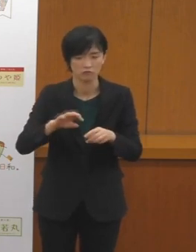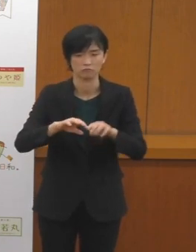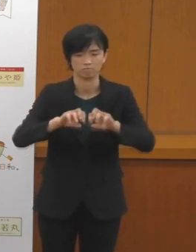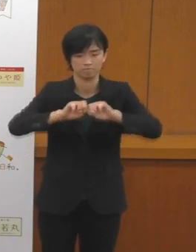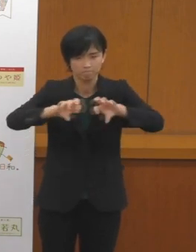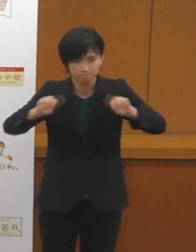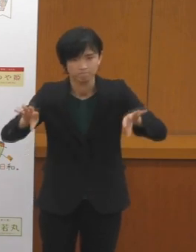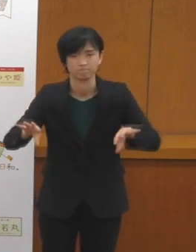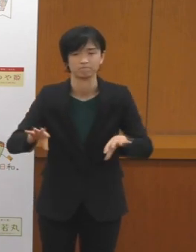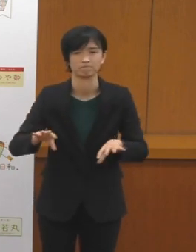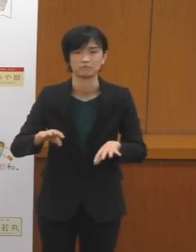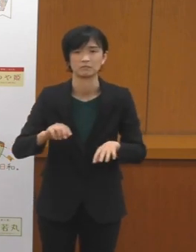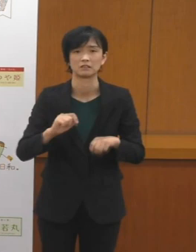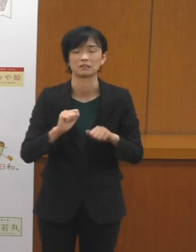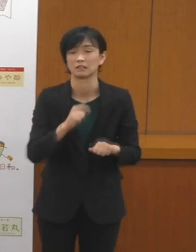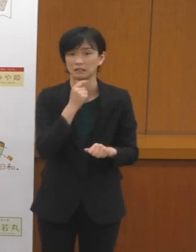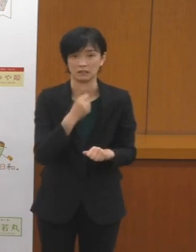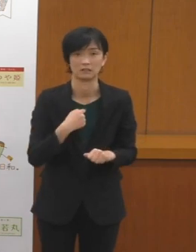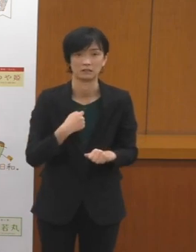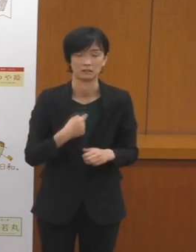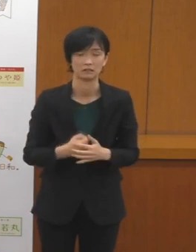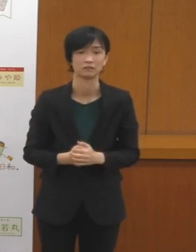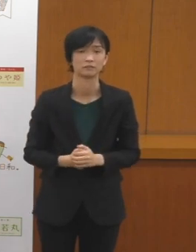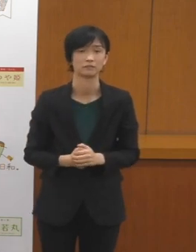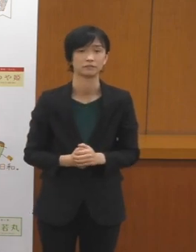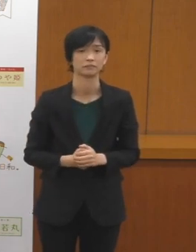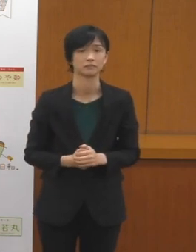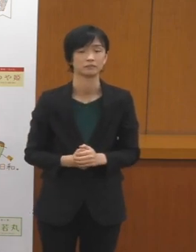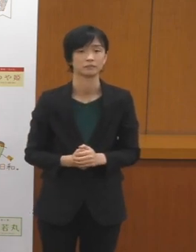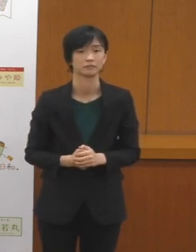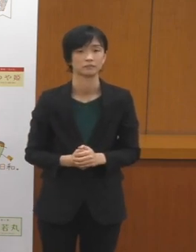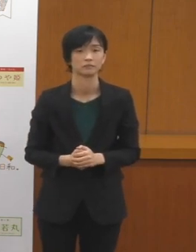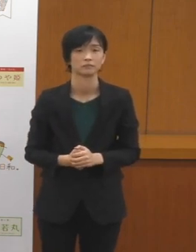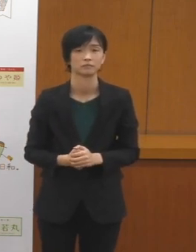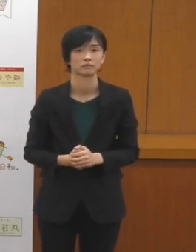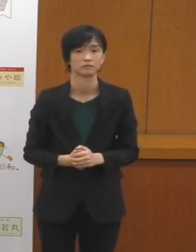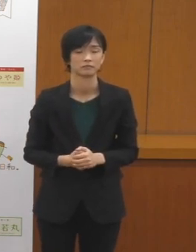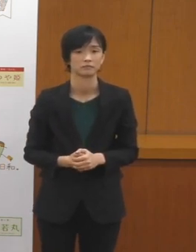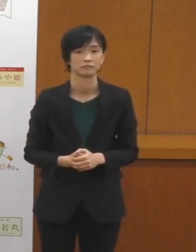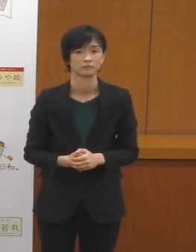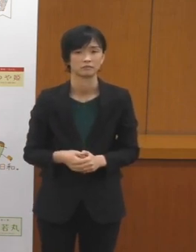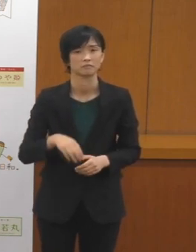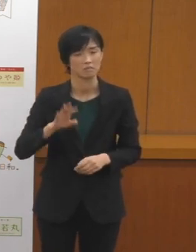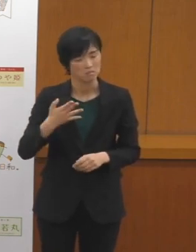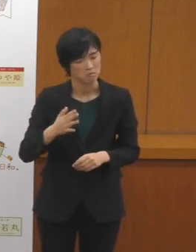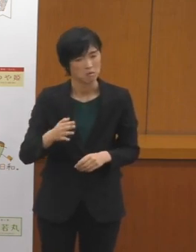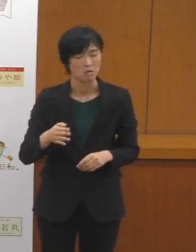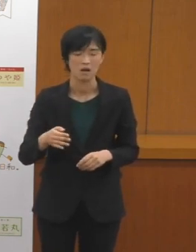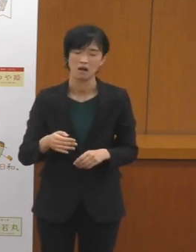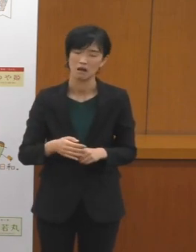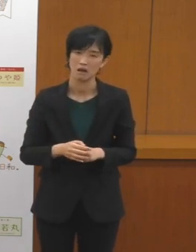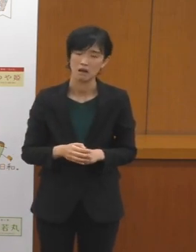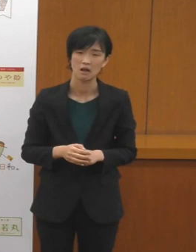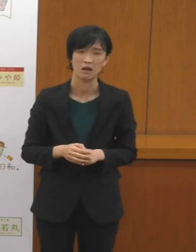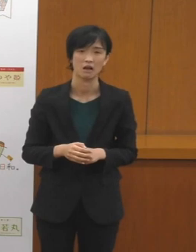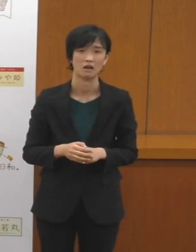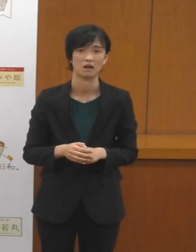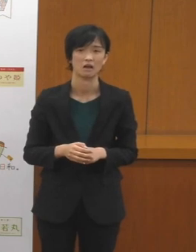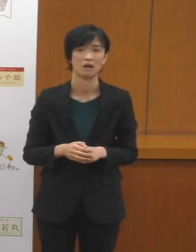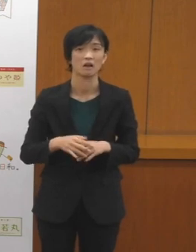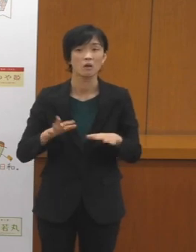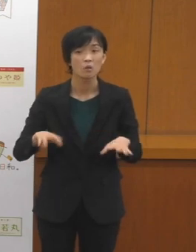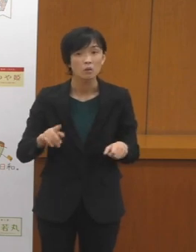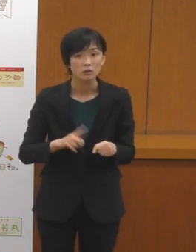ていきたいというふうに思っているところですですが今年は本当に